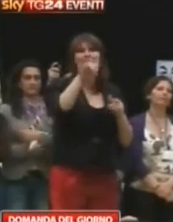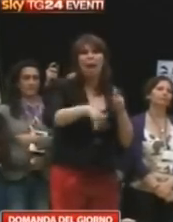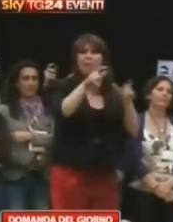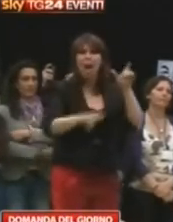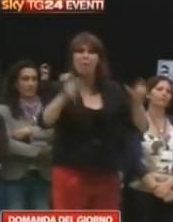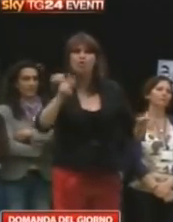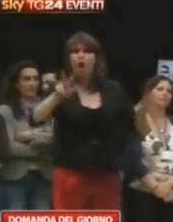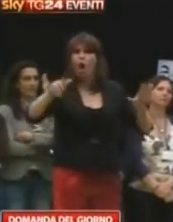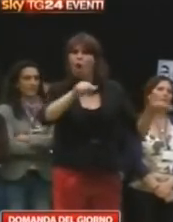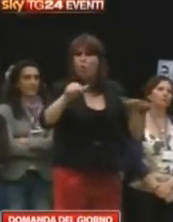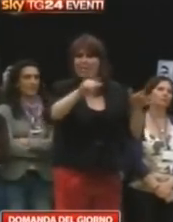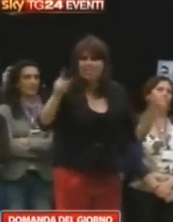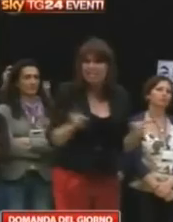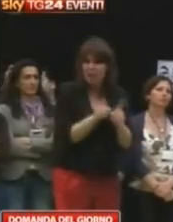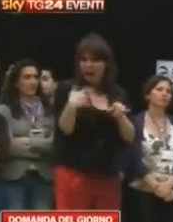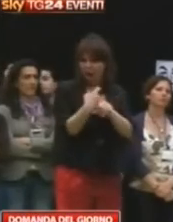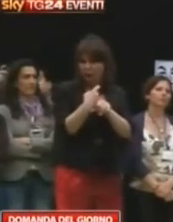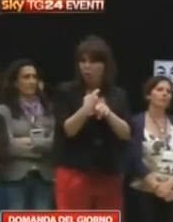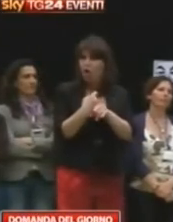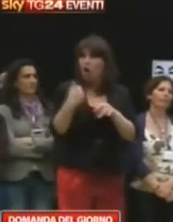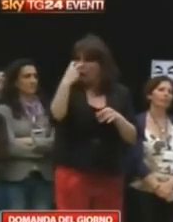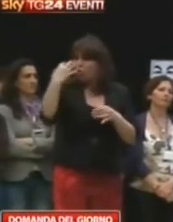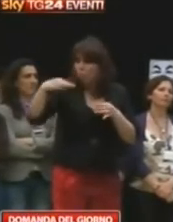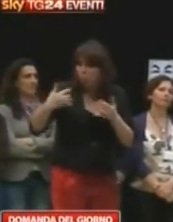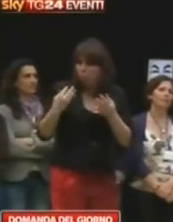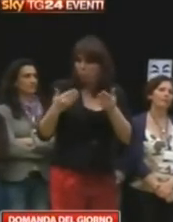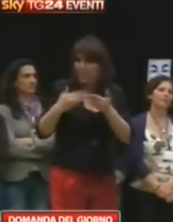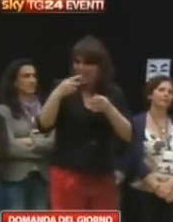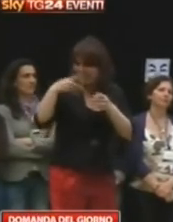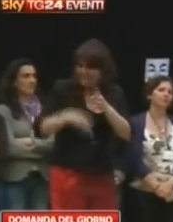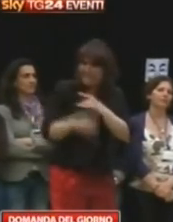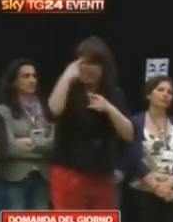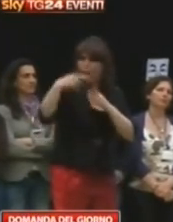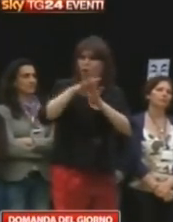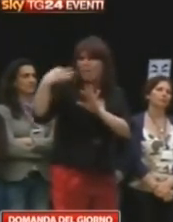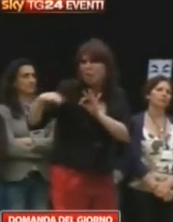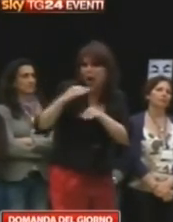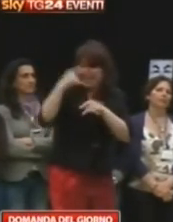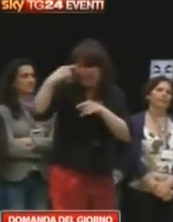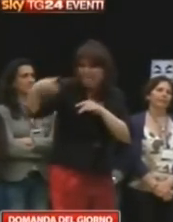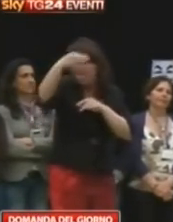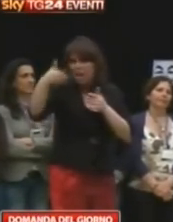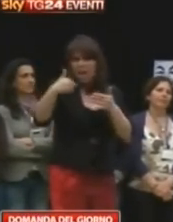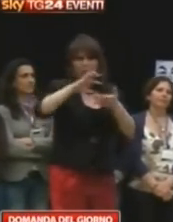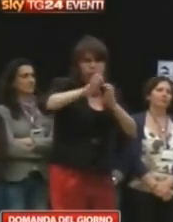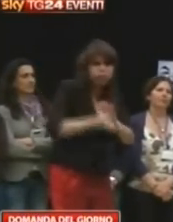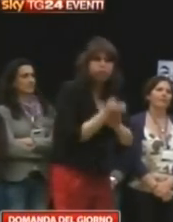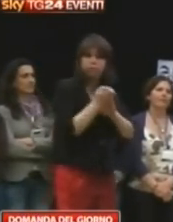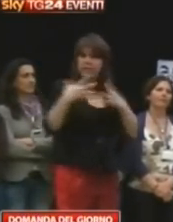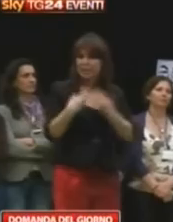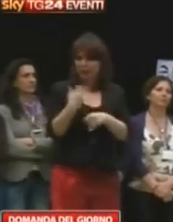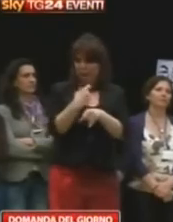per 8 settimane, insieme a dei giuristi, insieme a degli specialisti della Costituzione, perché è complicatissima